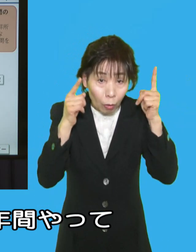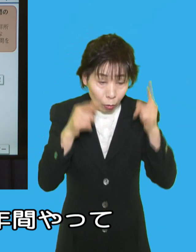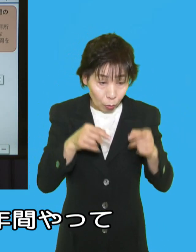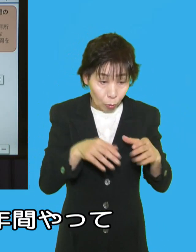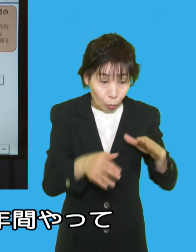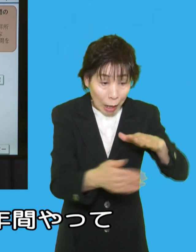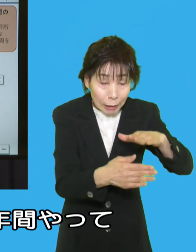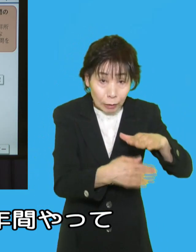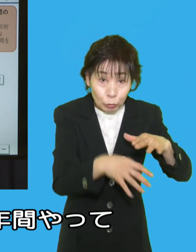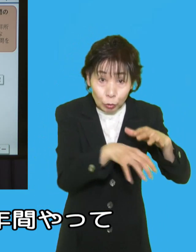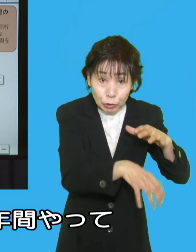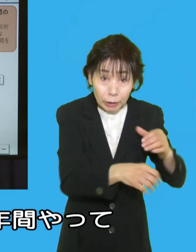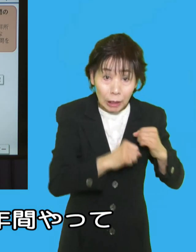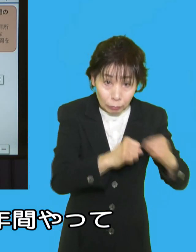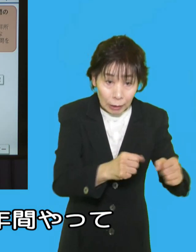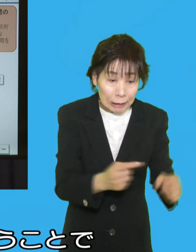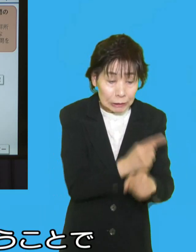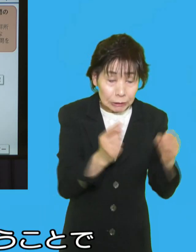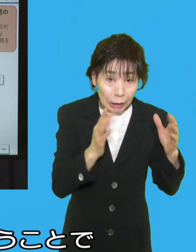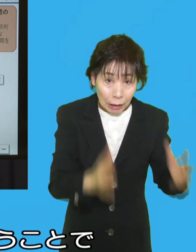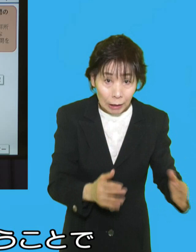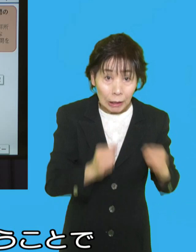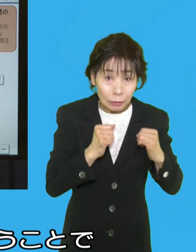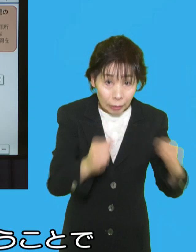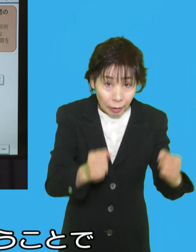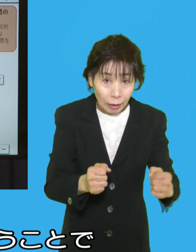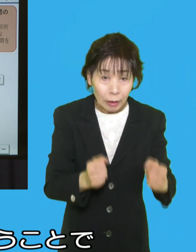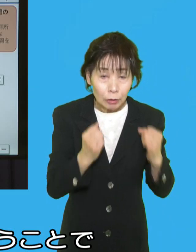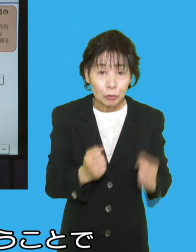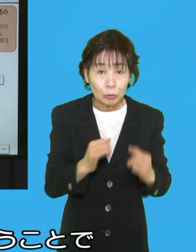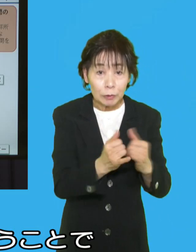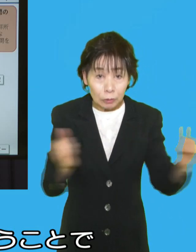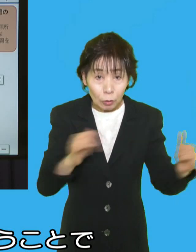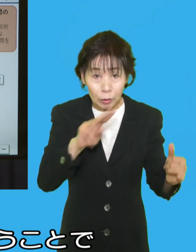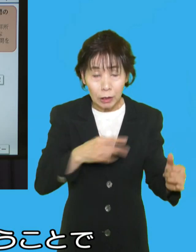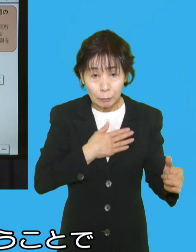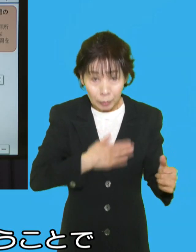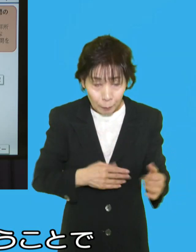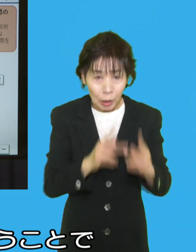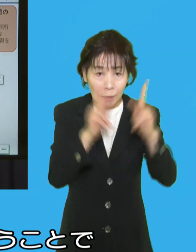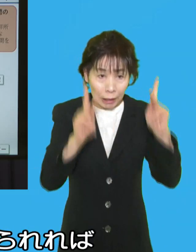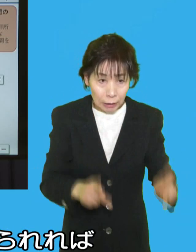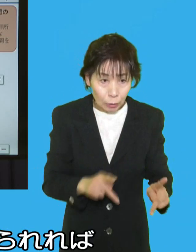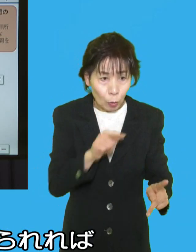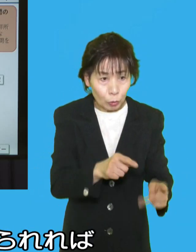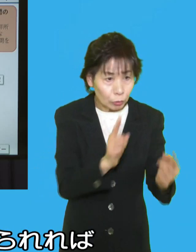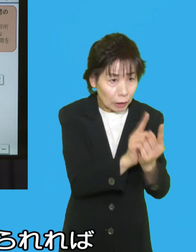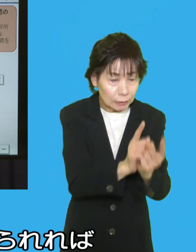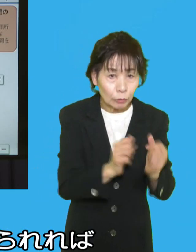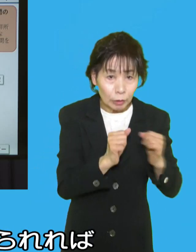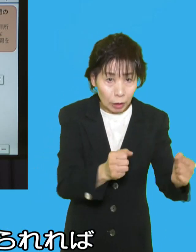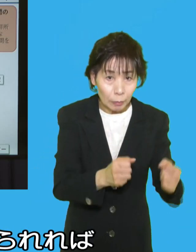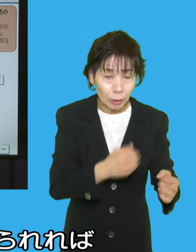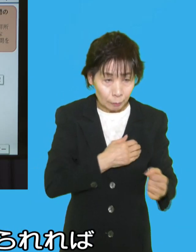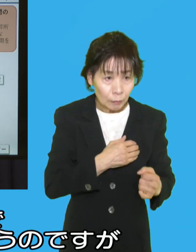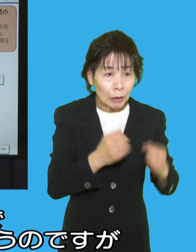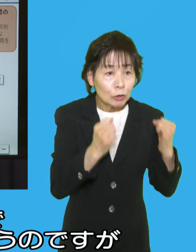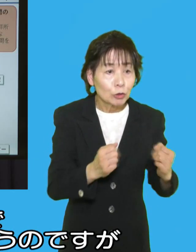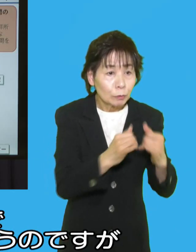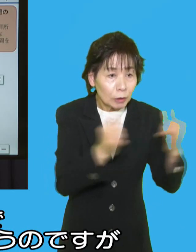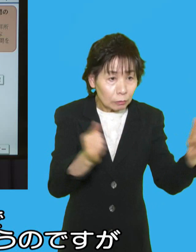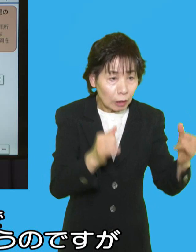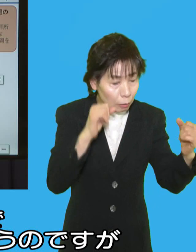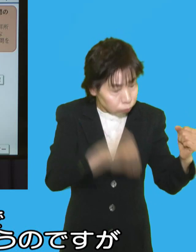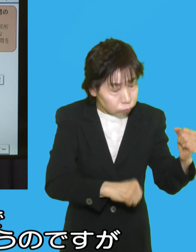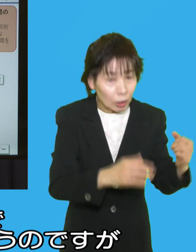ですけども、1年間やって住民の理解も得られた、あるいは課題についてはこういう対策を打てばということで、最終的に住民の合意が得られれば、その